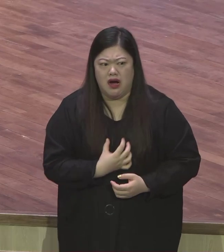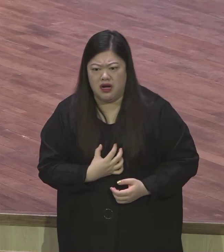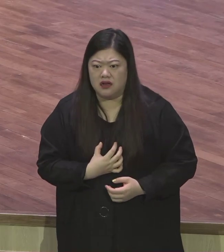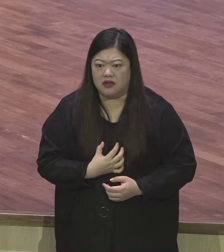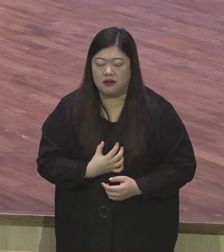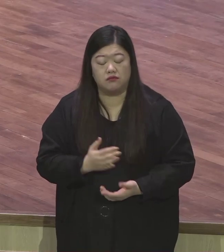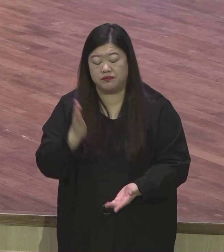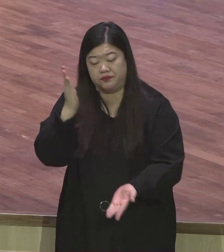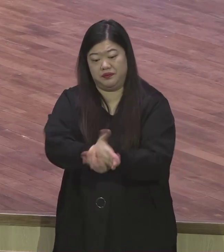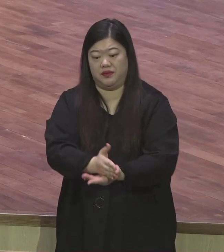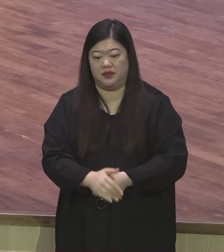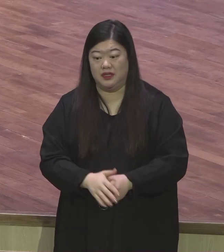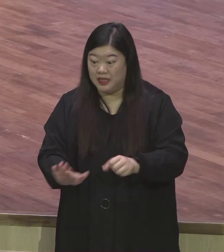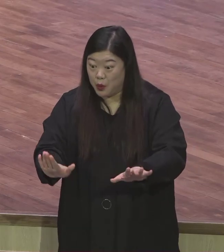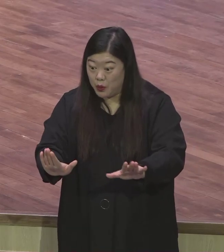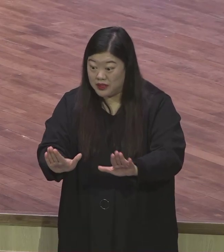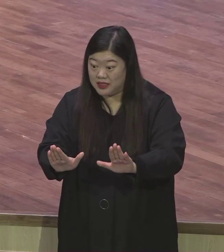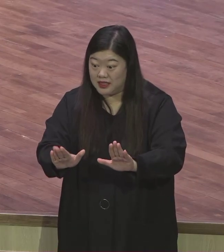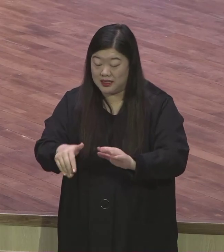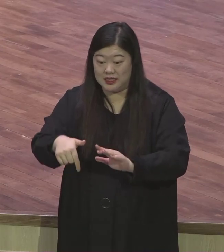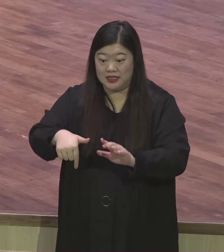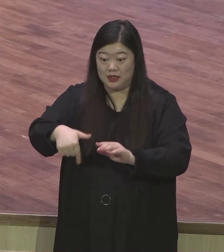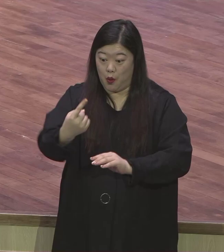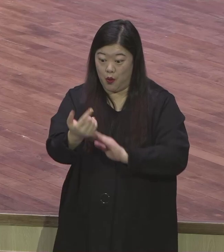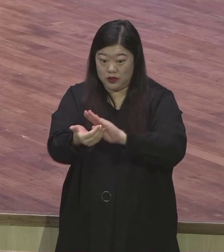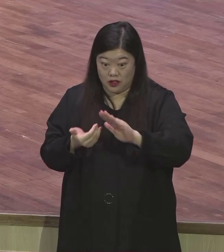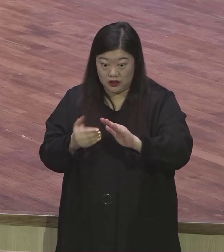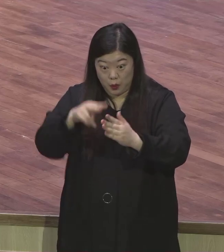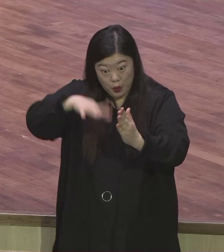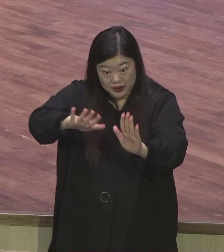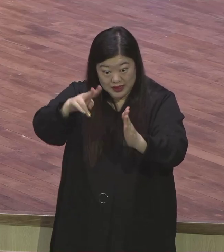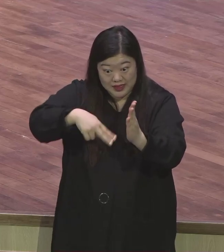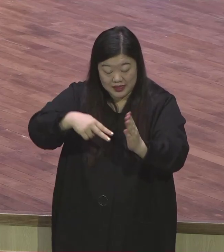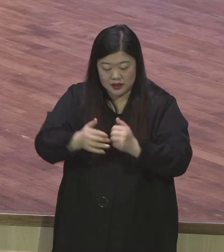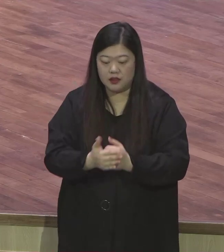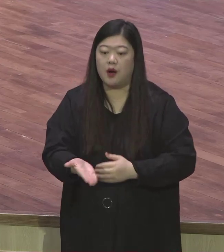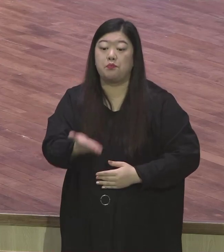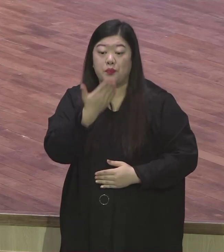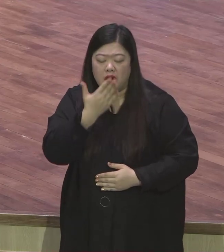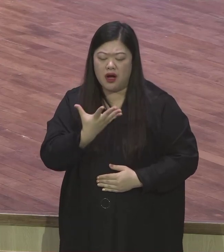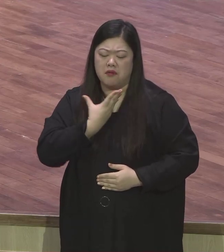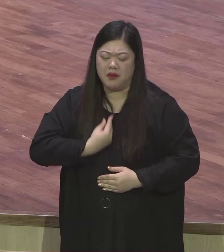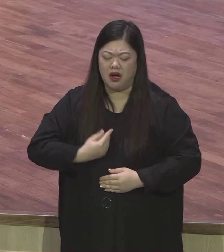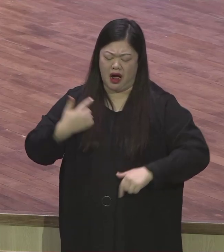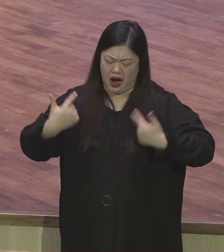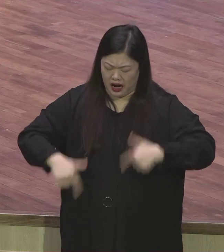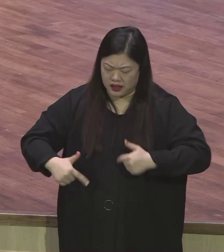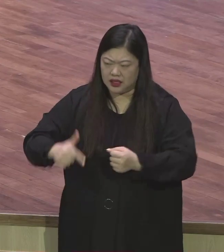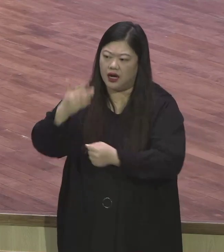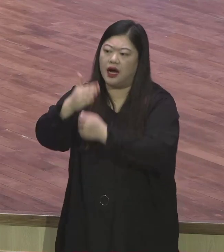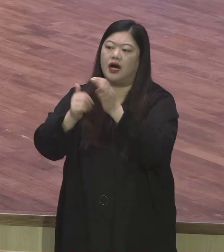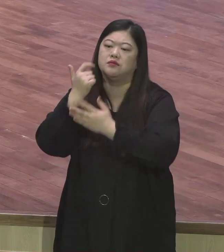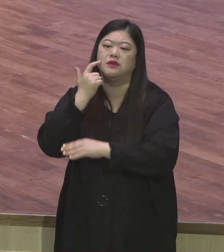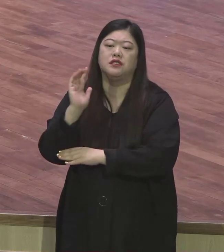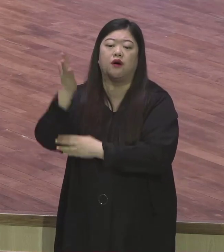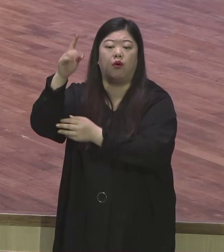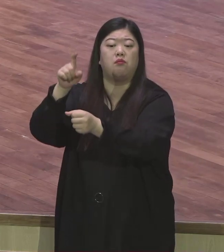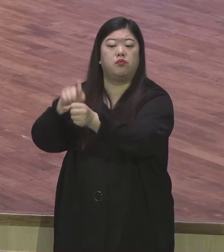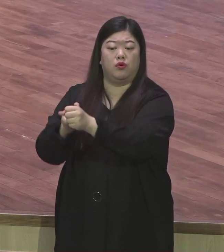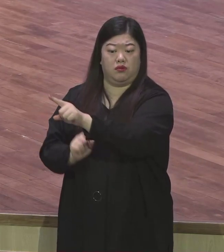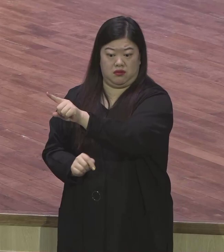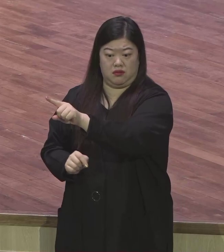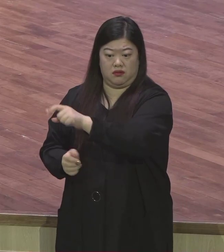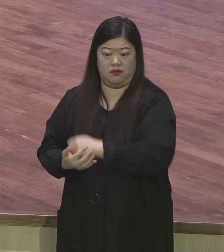먹든지 마시든지 무엇을 하든지 다 하나님의 영광을 위하여 하라 그랬습니다. 그런데 고린도 시장에 나와 있는